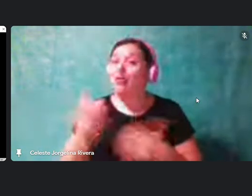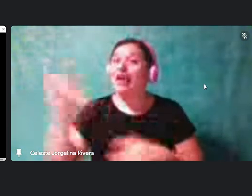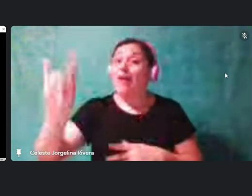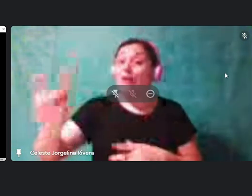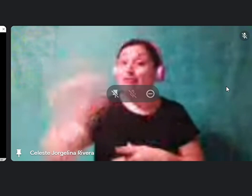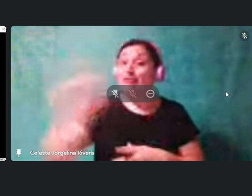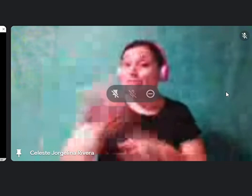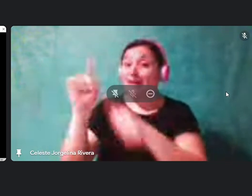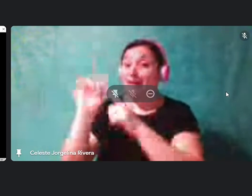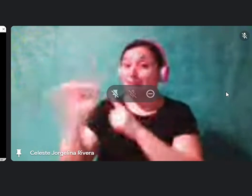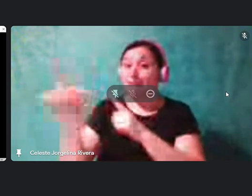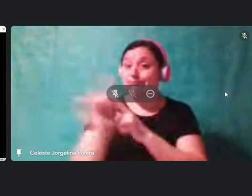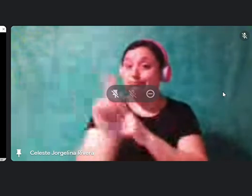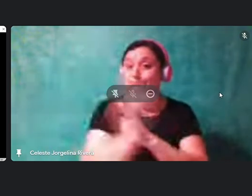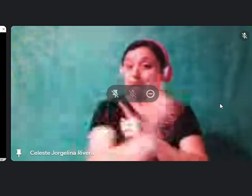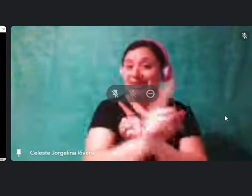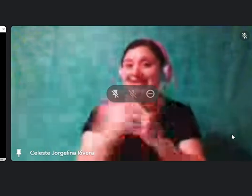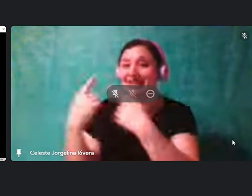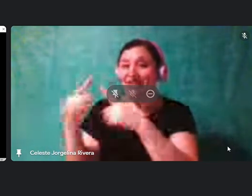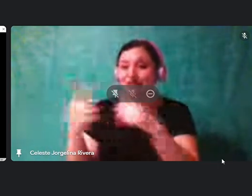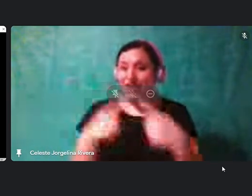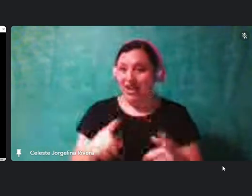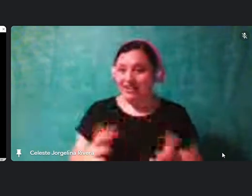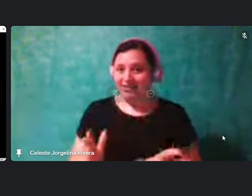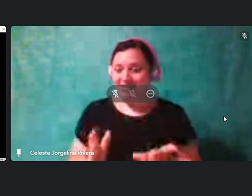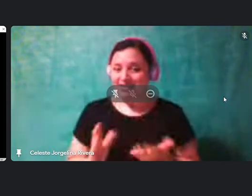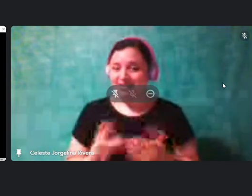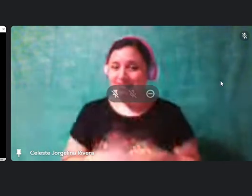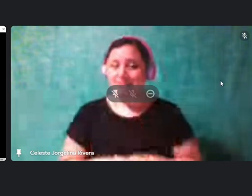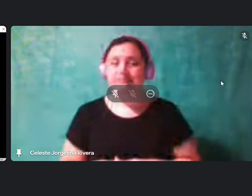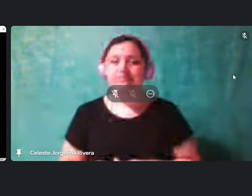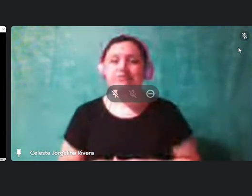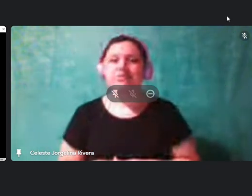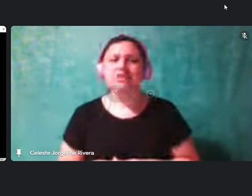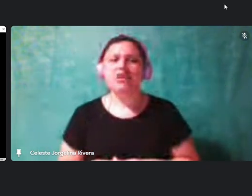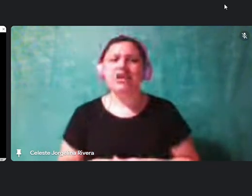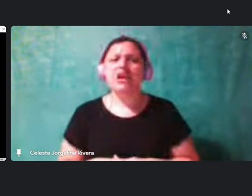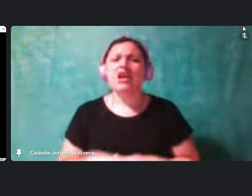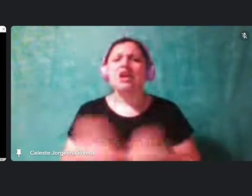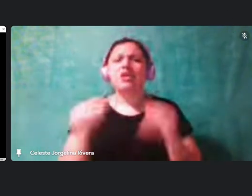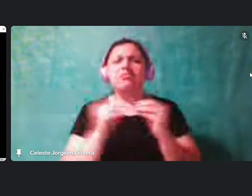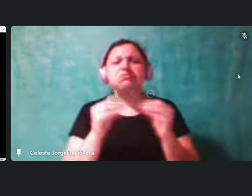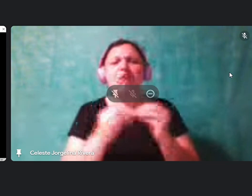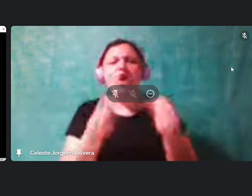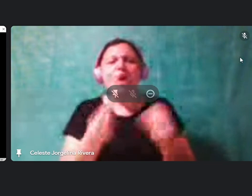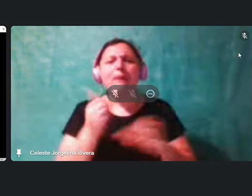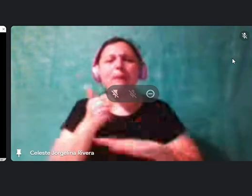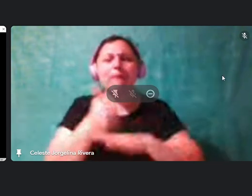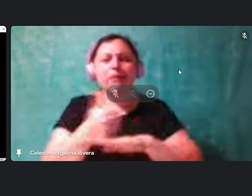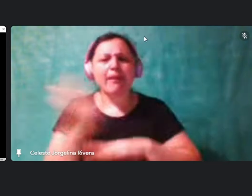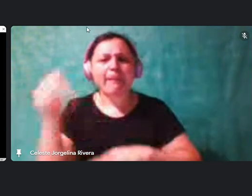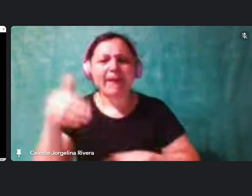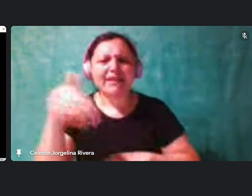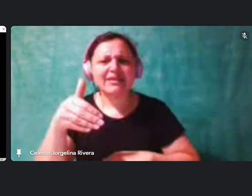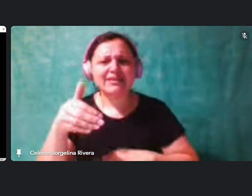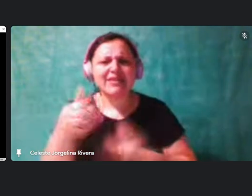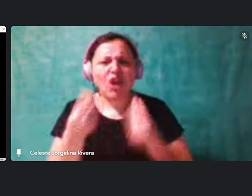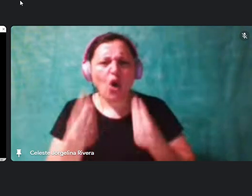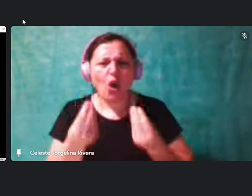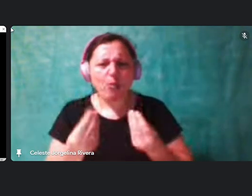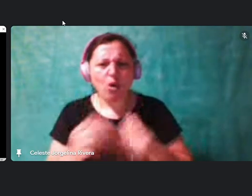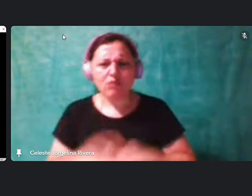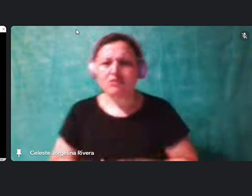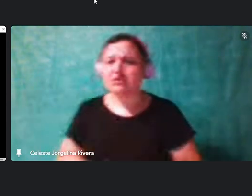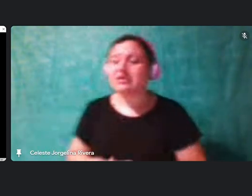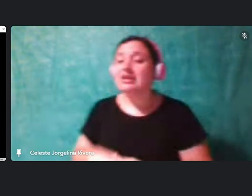ser presencial? Sí, o presencial. ¿Salvo con quienes cursan el profesorado en ciencia? Claro, con casos especiales. Si